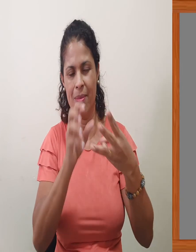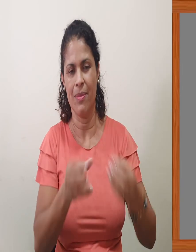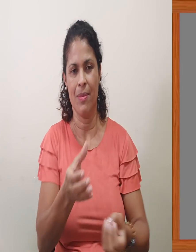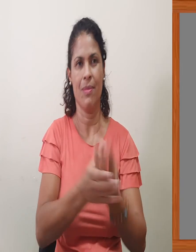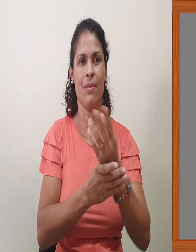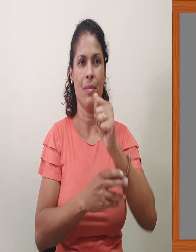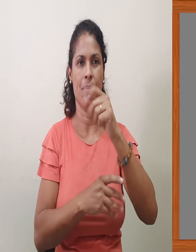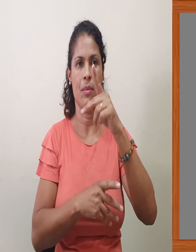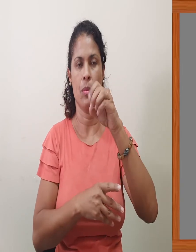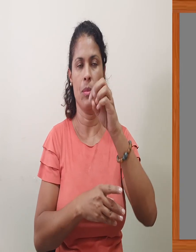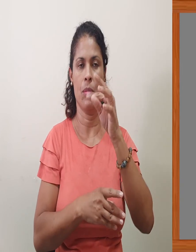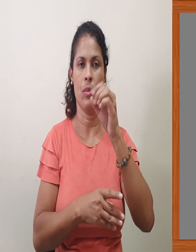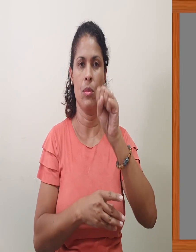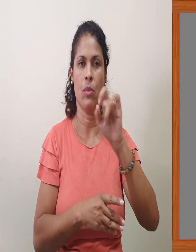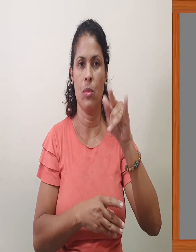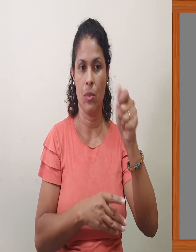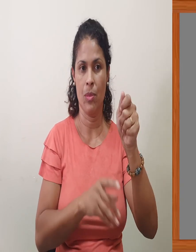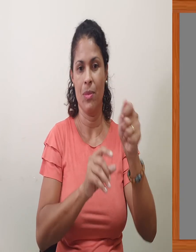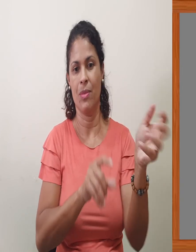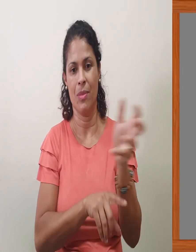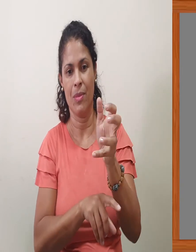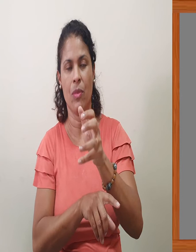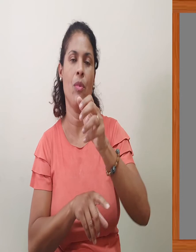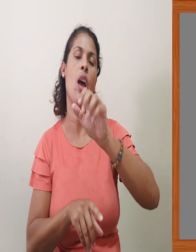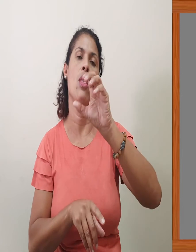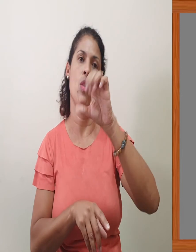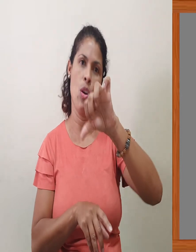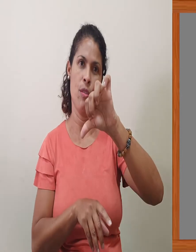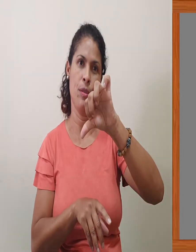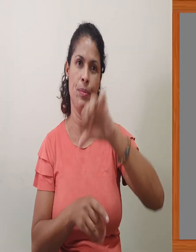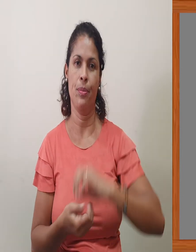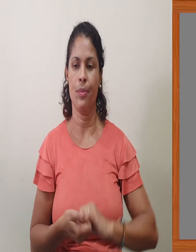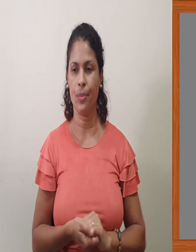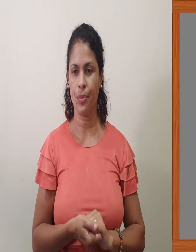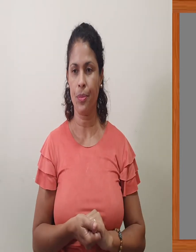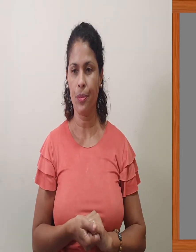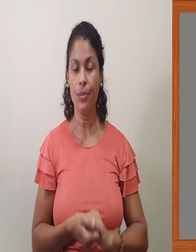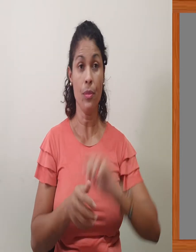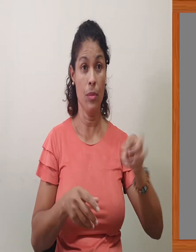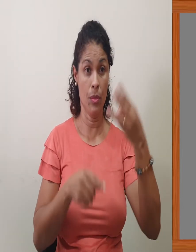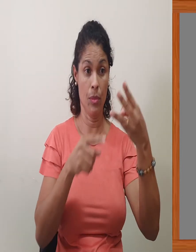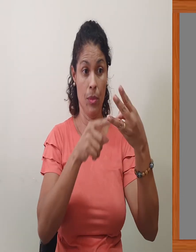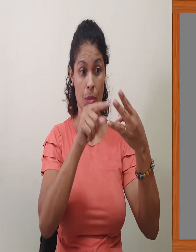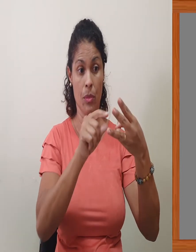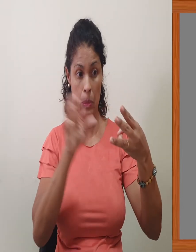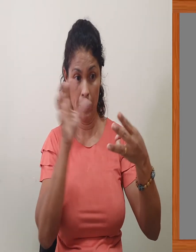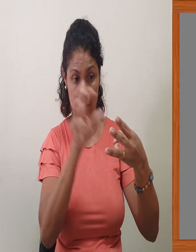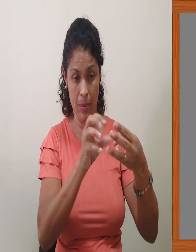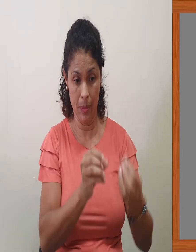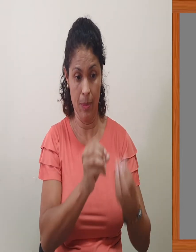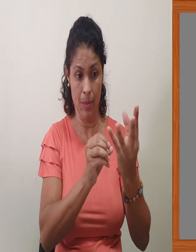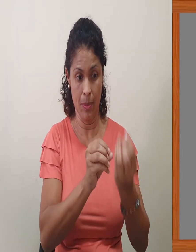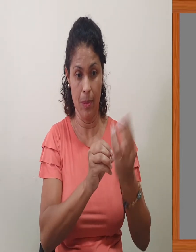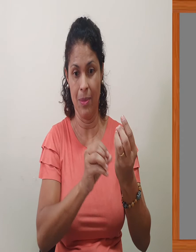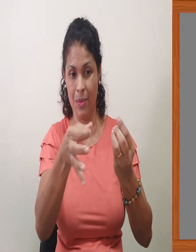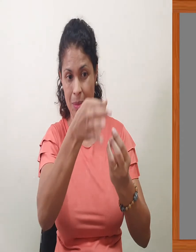via mitocondrial também ativa a caspase 3, desta vez pela produção da apoptossomas e